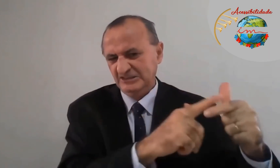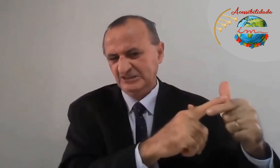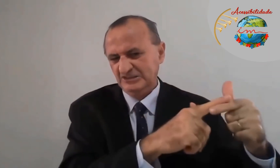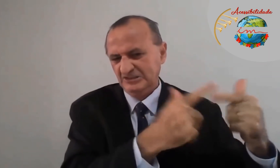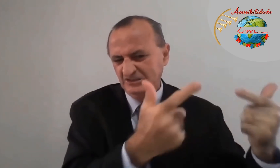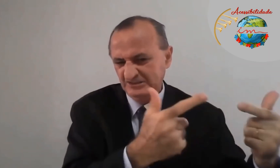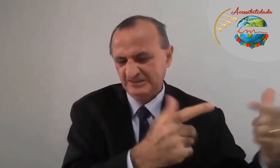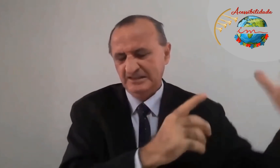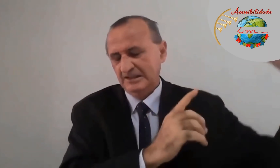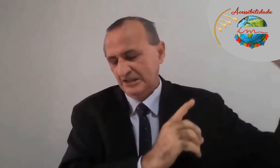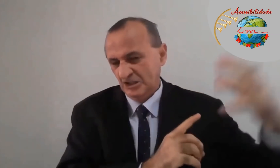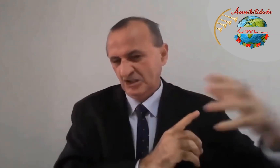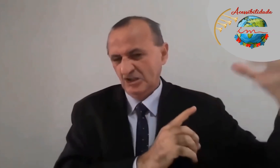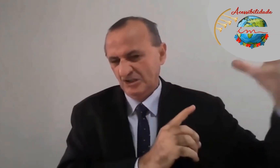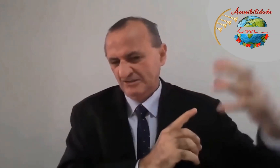a tradição.